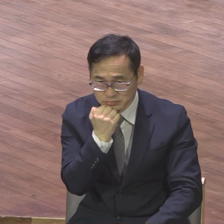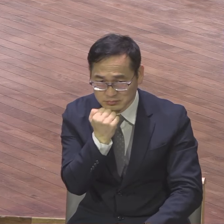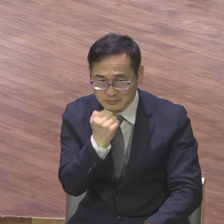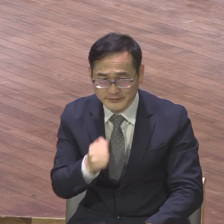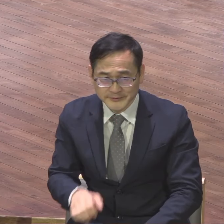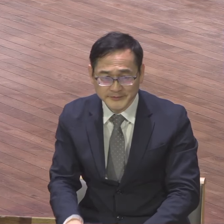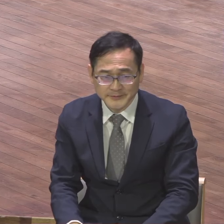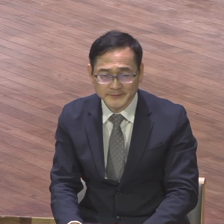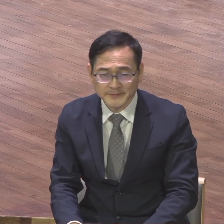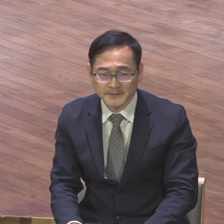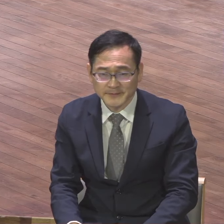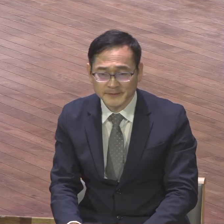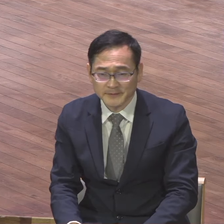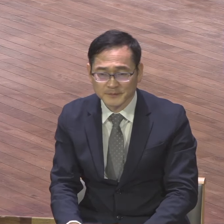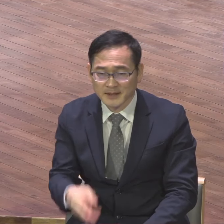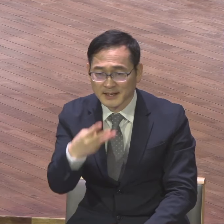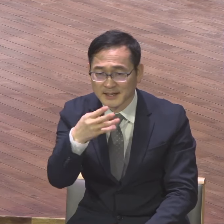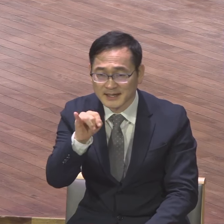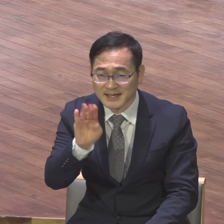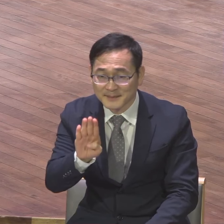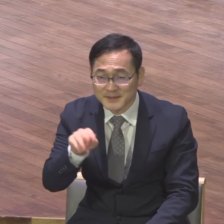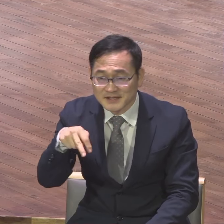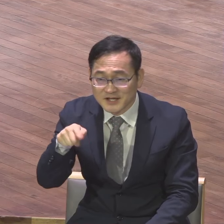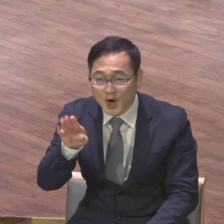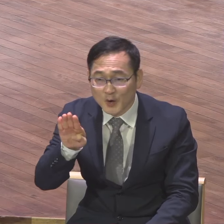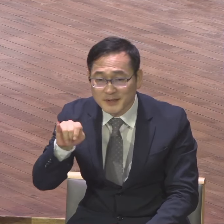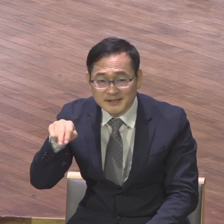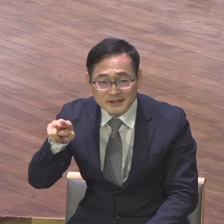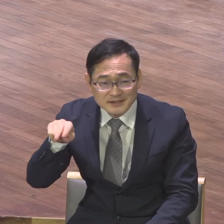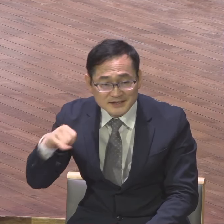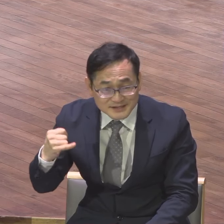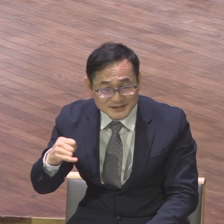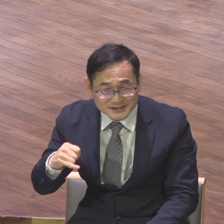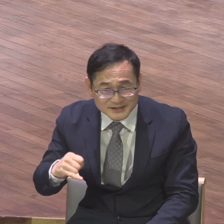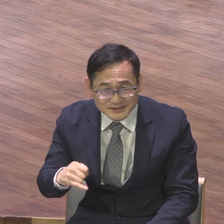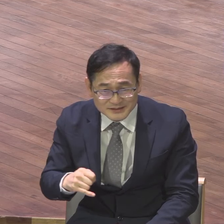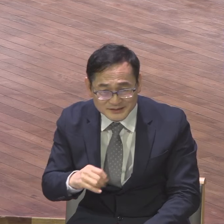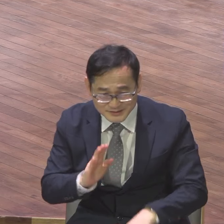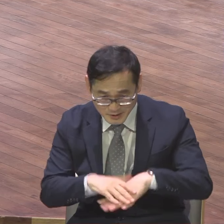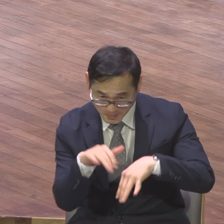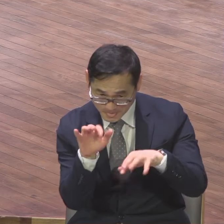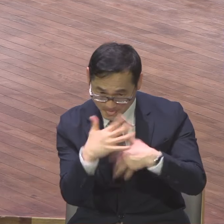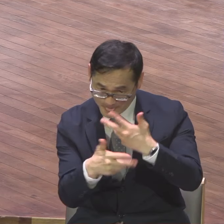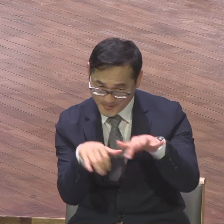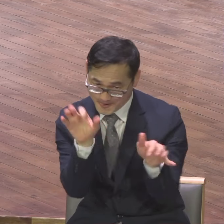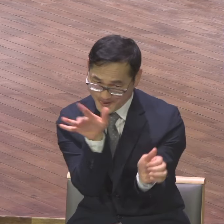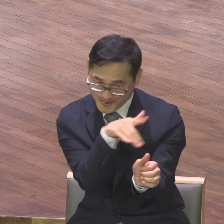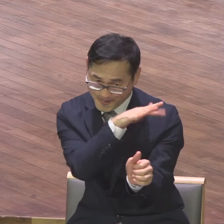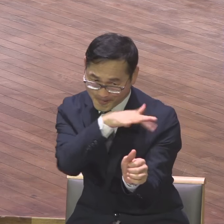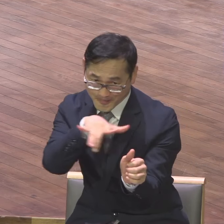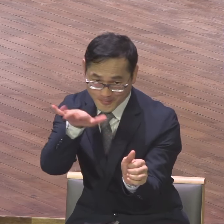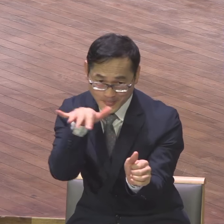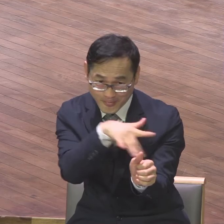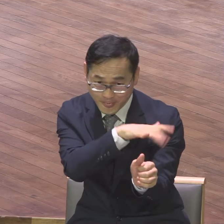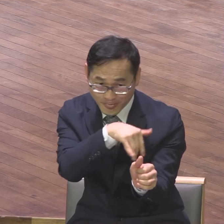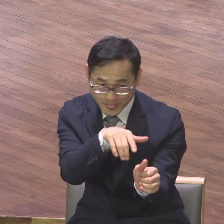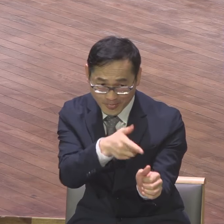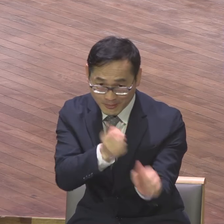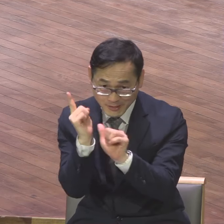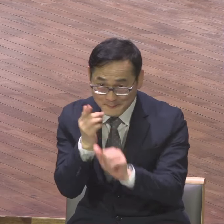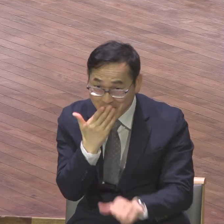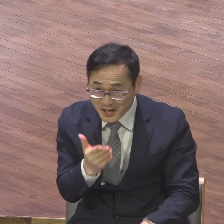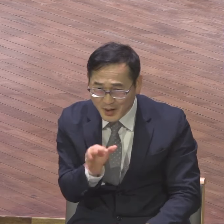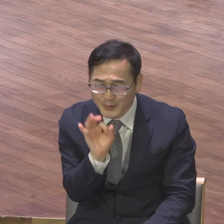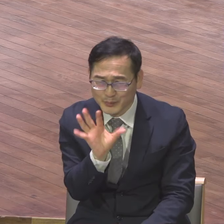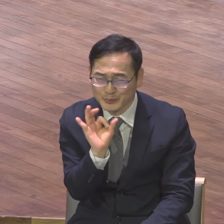사실요. 립서비스. 말로만 가지고는 영향 입힐 수가 없어요. 입힐 수가 없습니다.